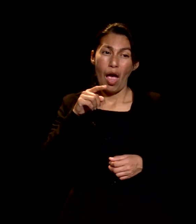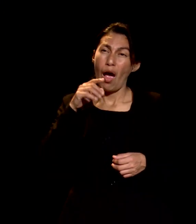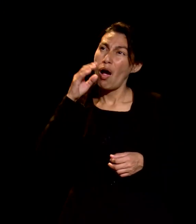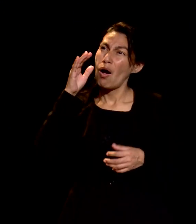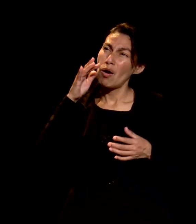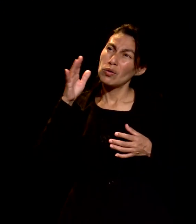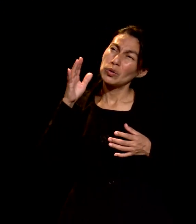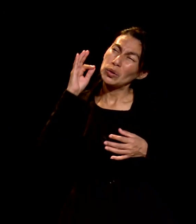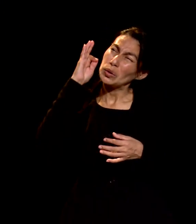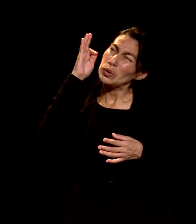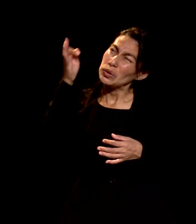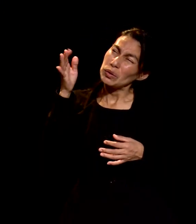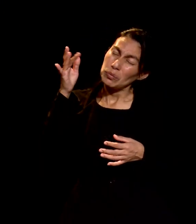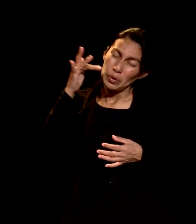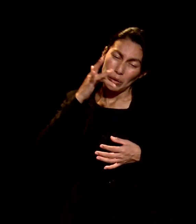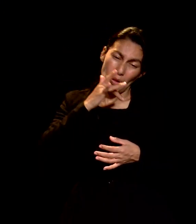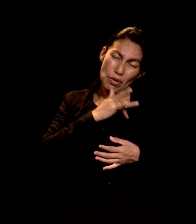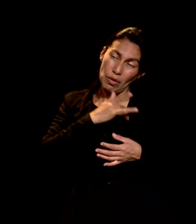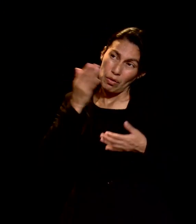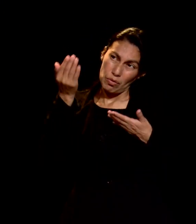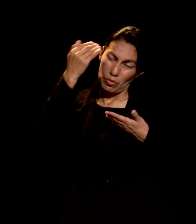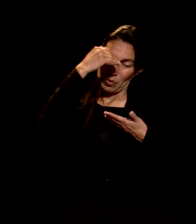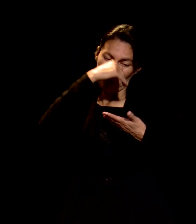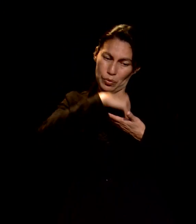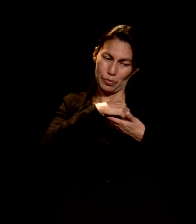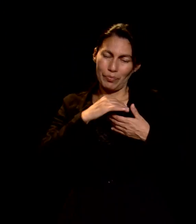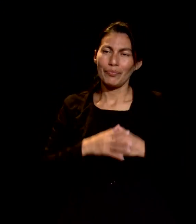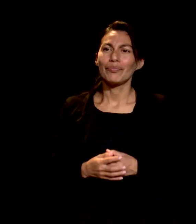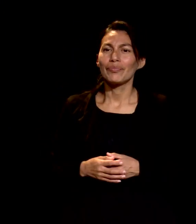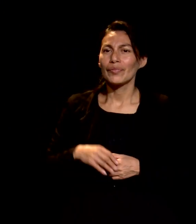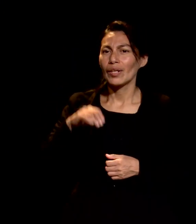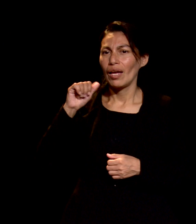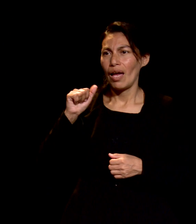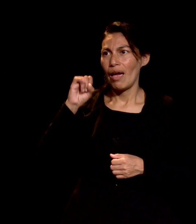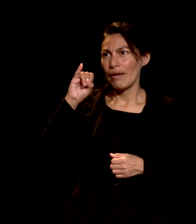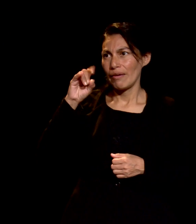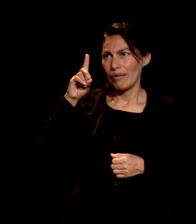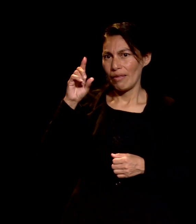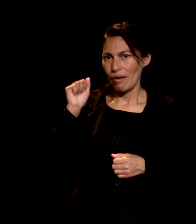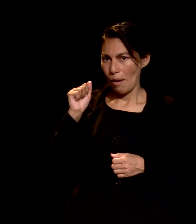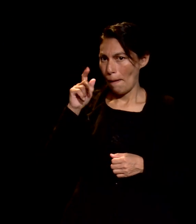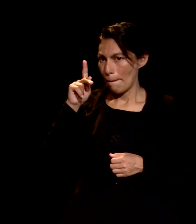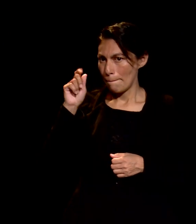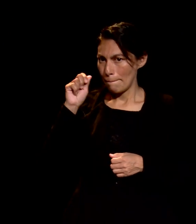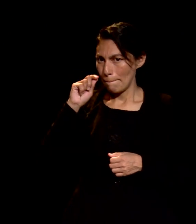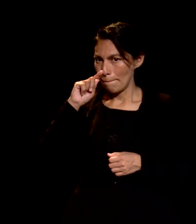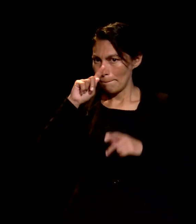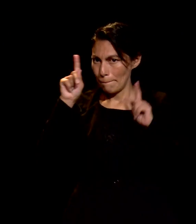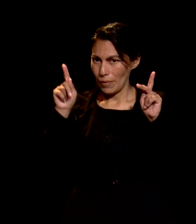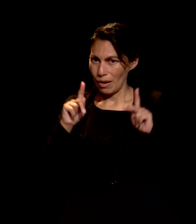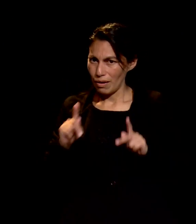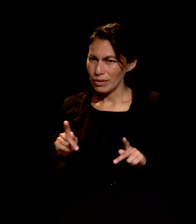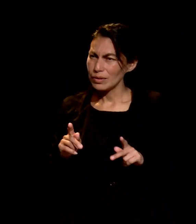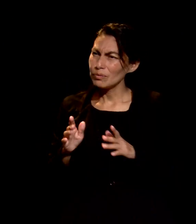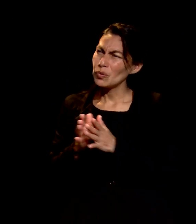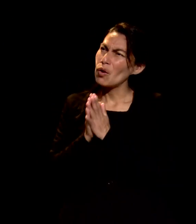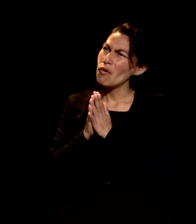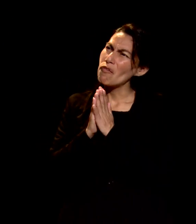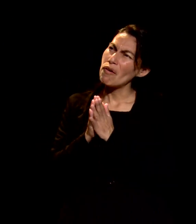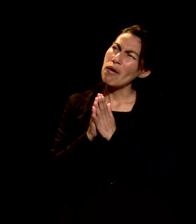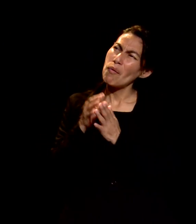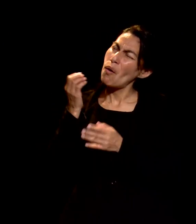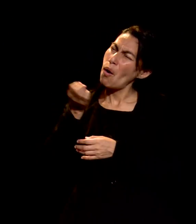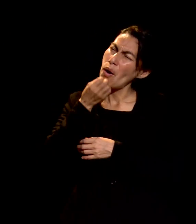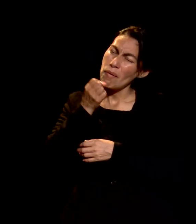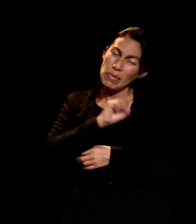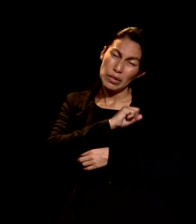Amén Y es el deseo De Dios hacerlo Aida Paz Por favor Oren por mi salud Aida No te